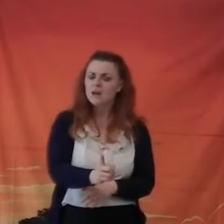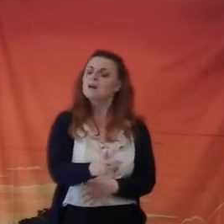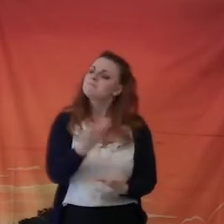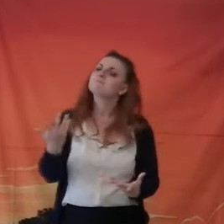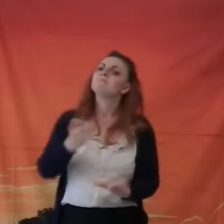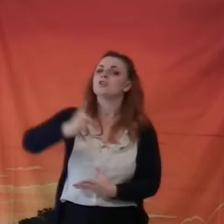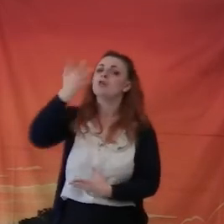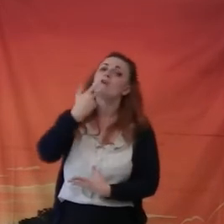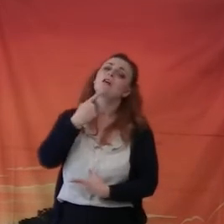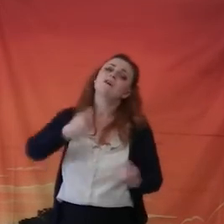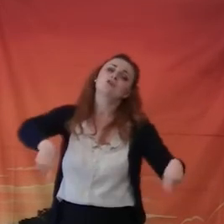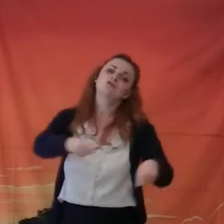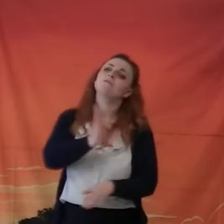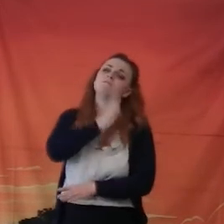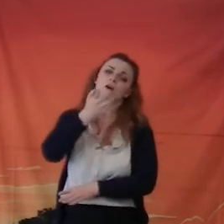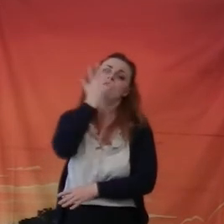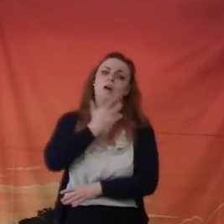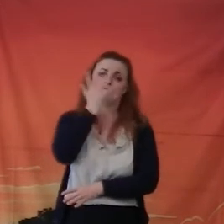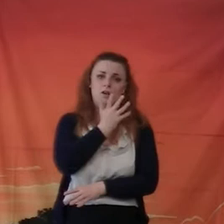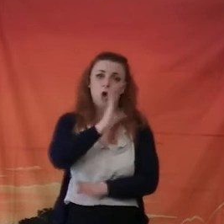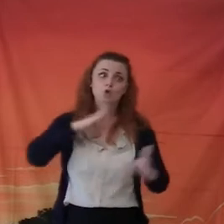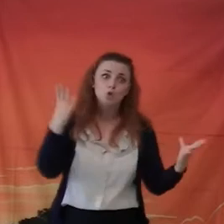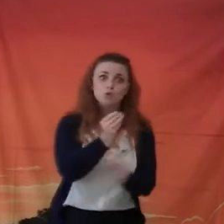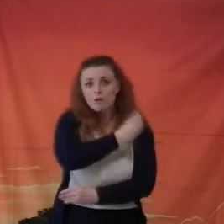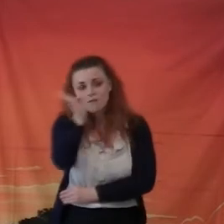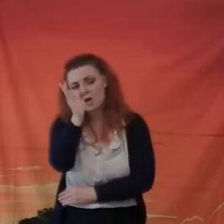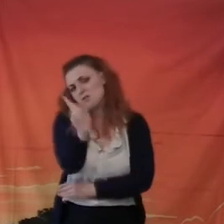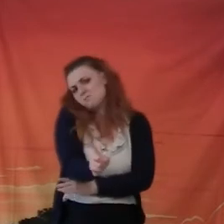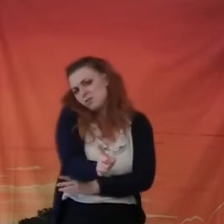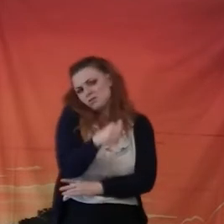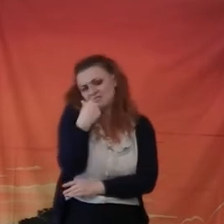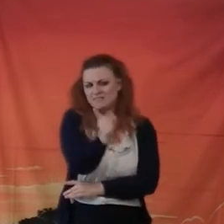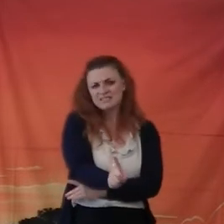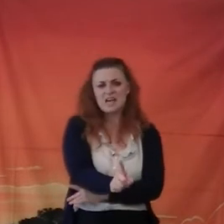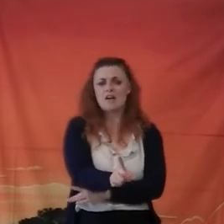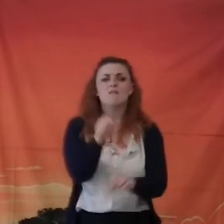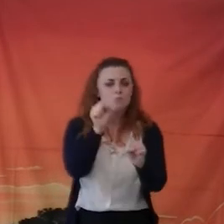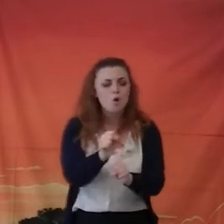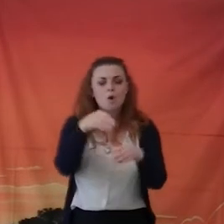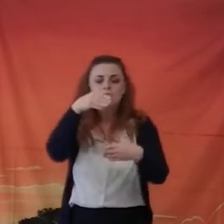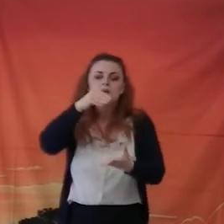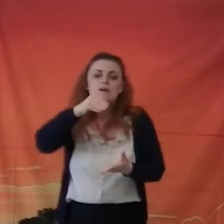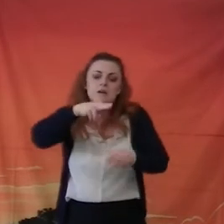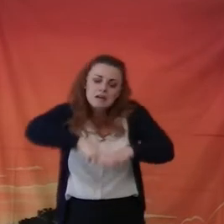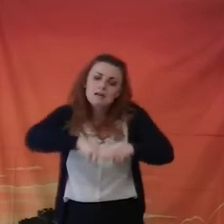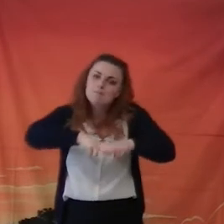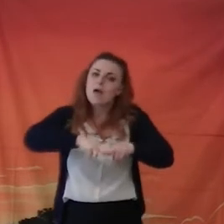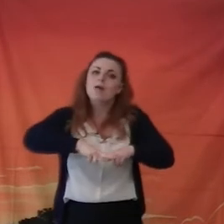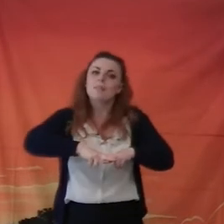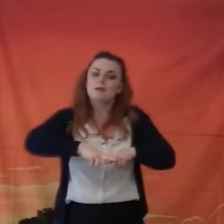va bene, ma non tutti devono andare, anche nel posto in cui stai, anche nelle mura di casa tua, tu sei